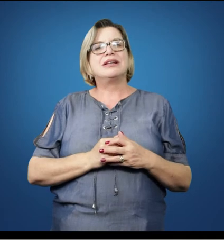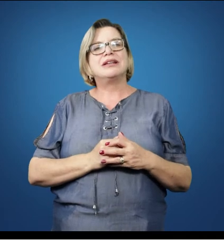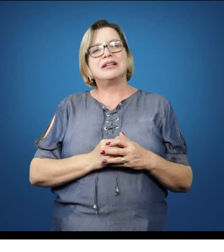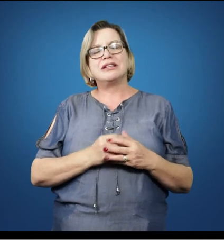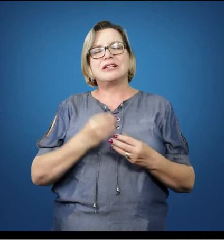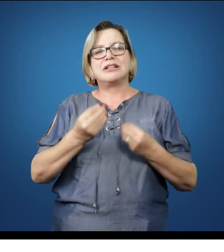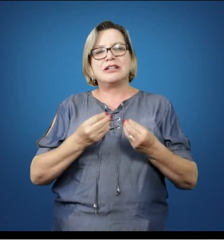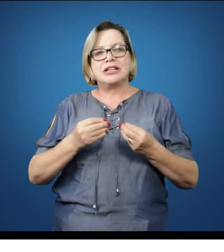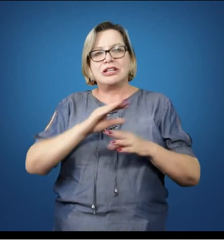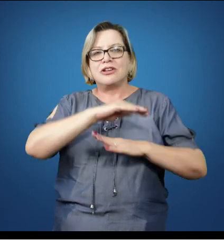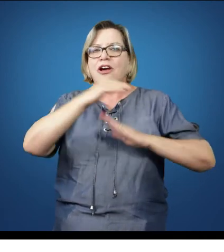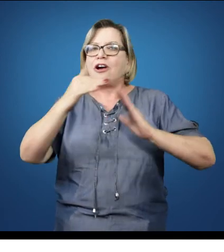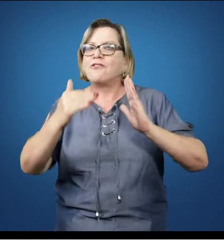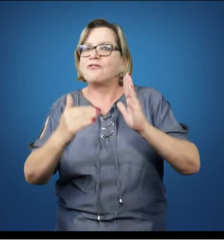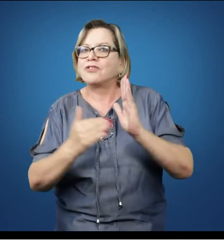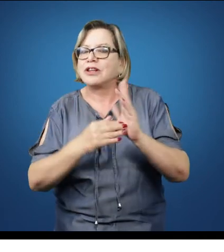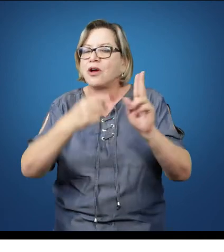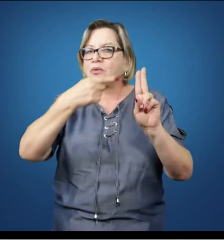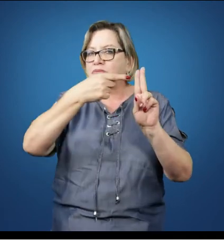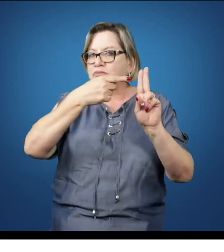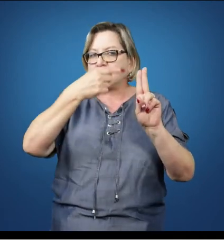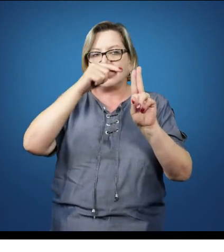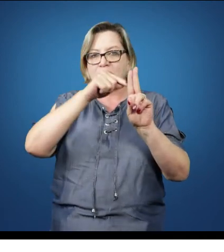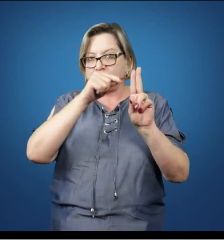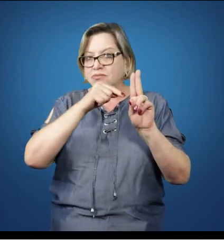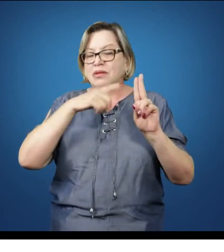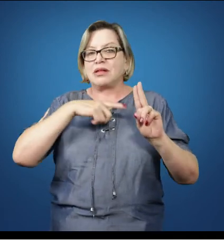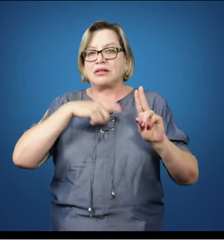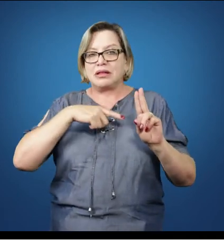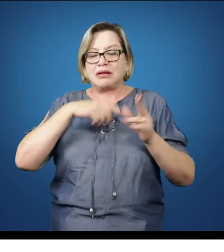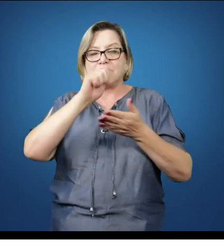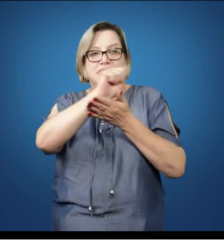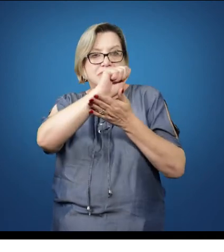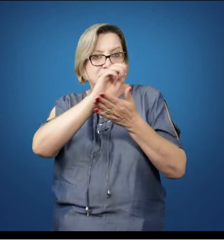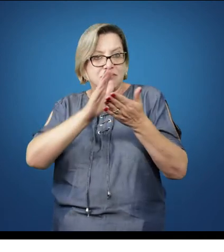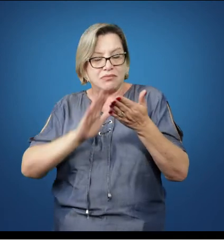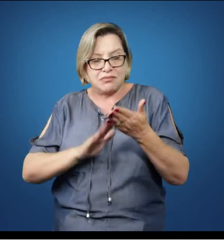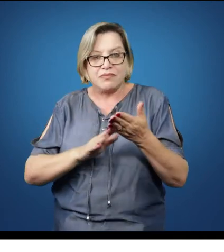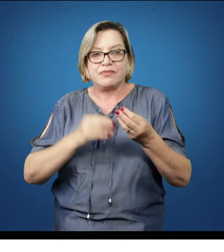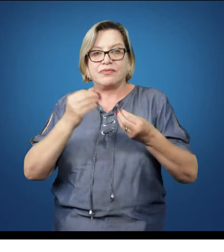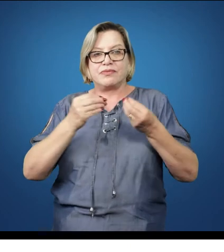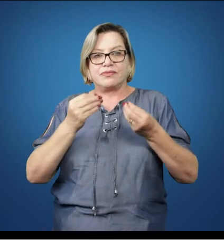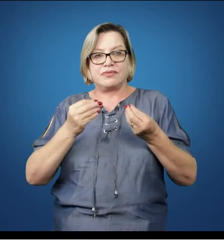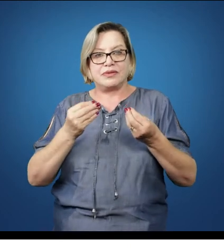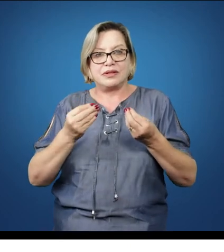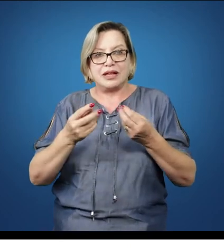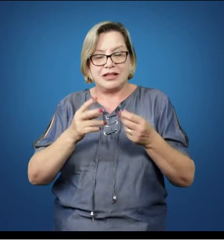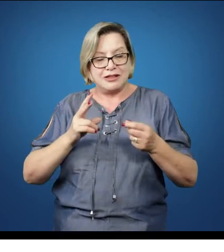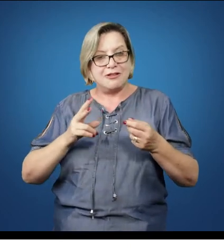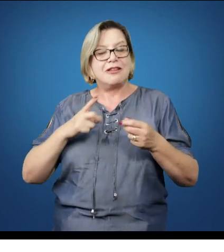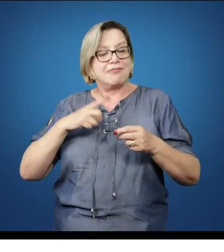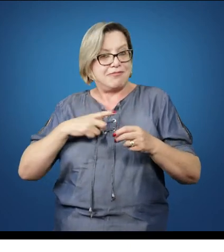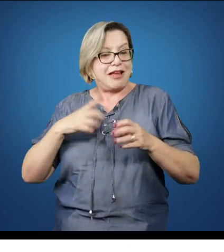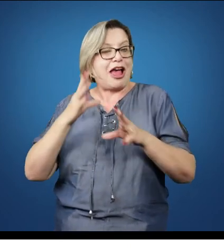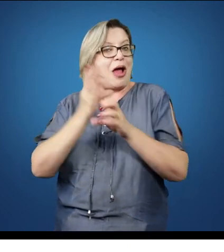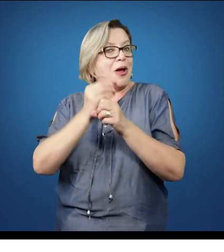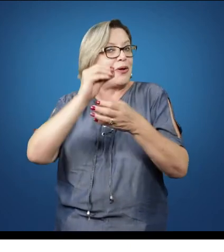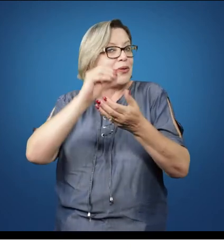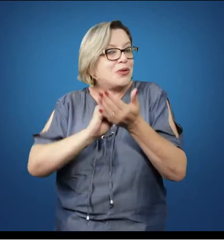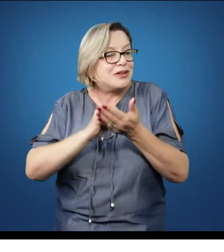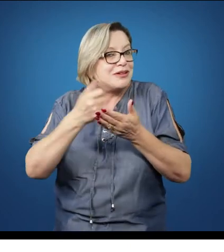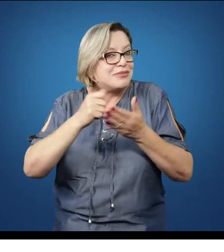ao final de cada unidade vocês vão ter algumas atividades nem se elas valem nota e vocês precisam